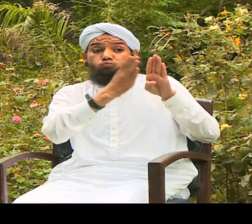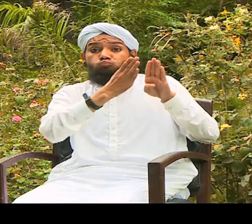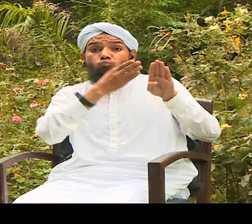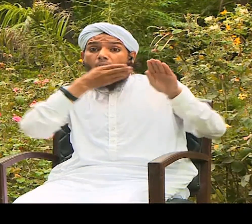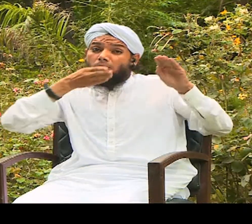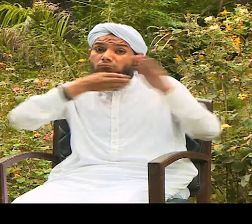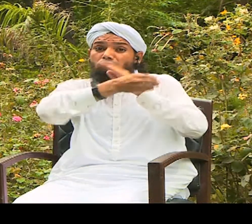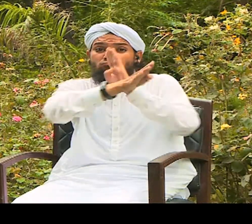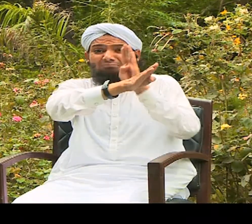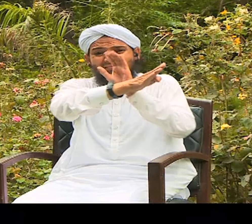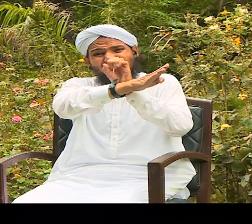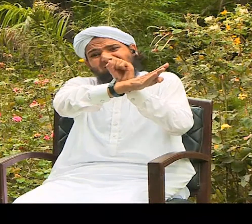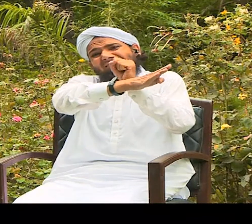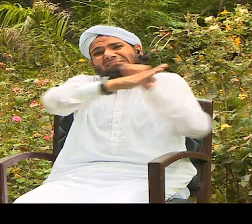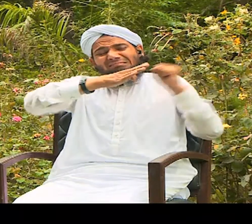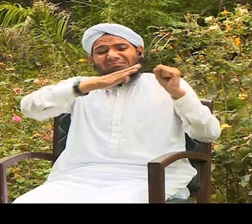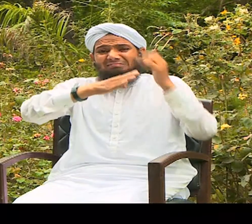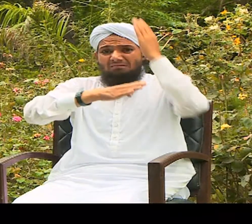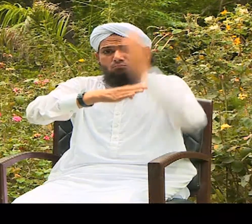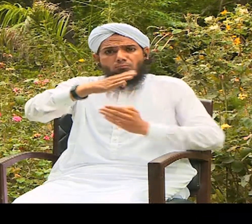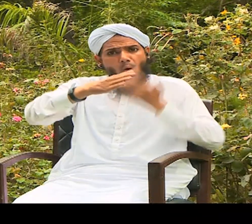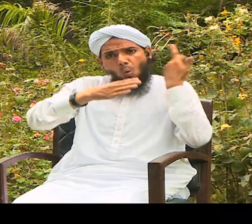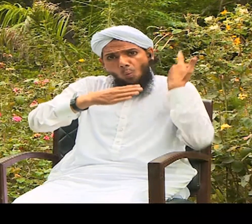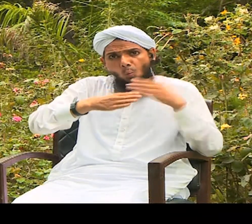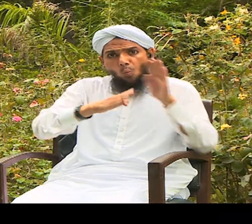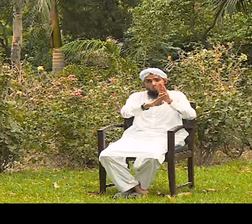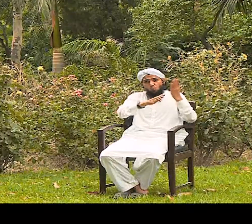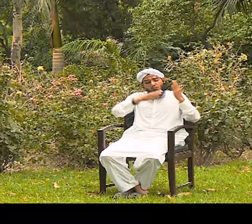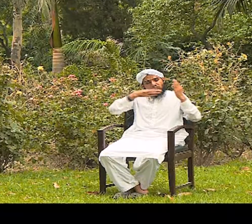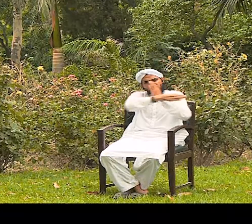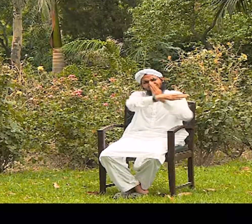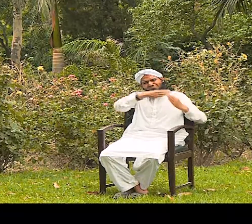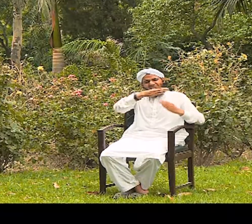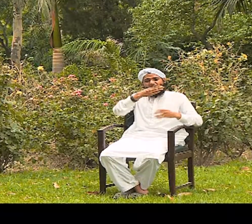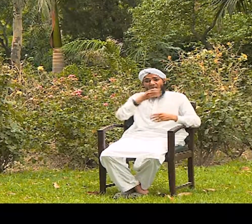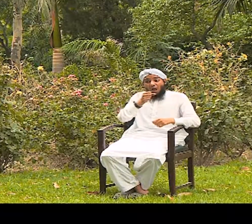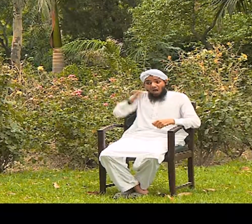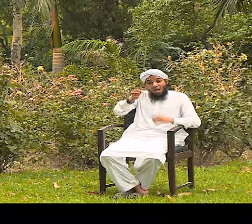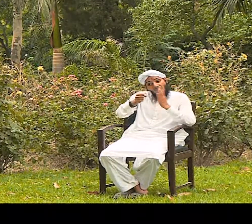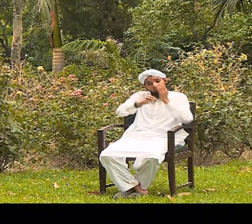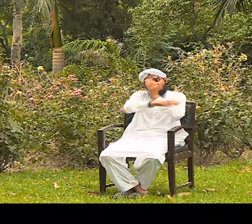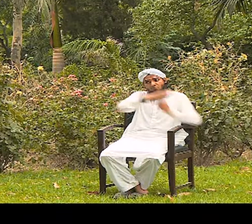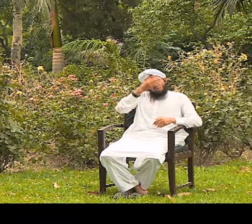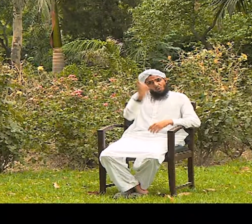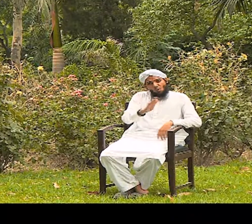اپنا ہاتھ چوکھٹ پر رکھا اور اس ہاتھ کو کاٹ ڈالا جس سے میں نے اپنی ماں کو گھونسا مارا تھا۔ پھر میں